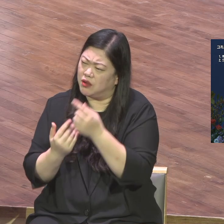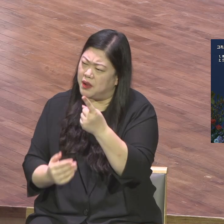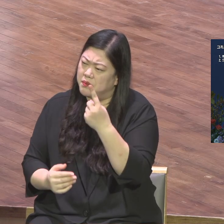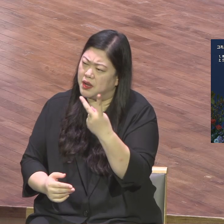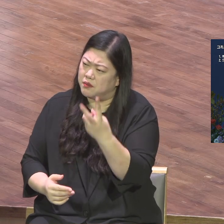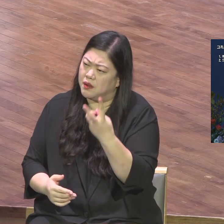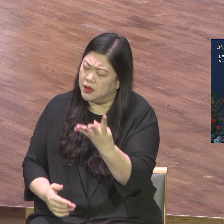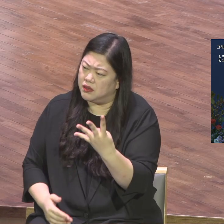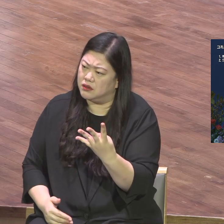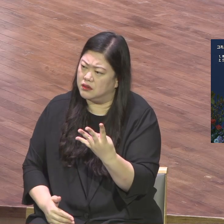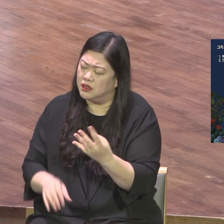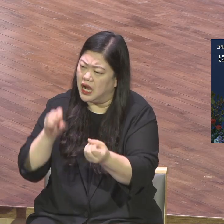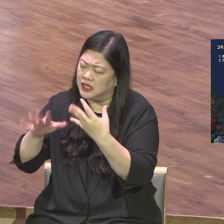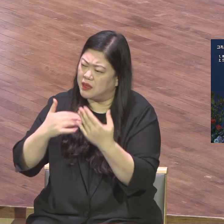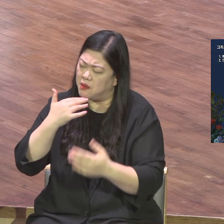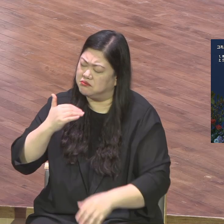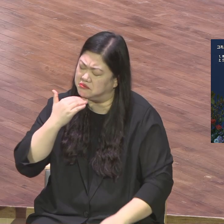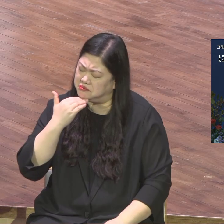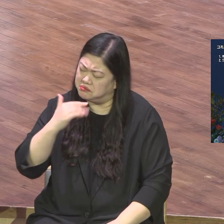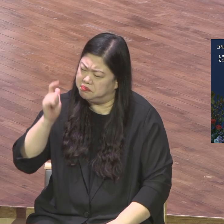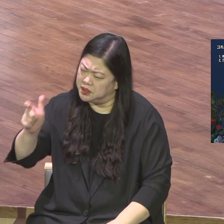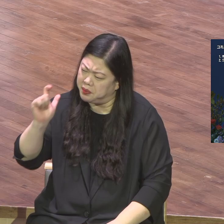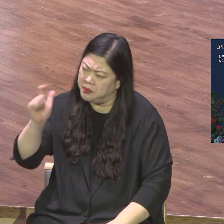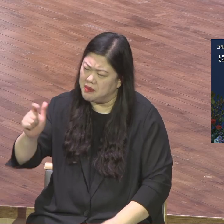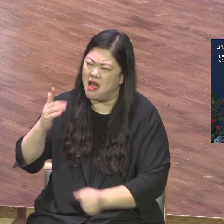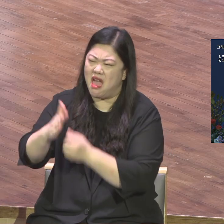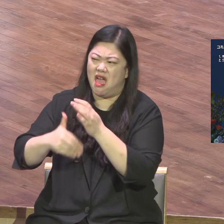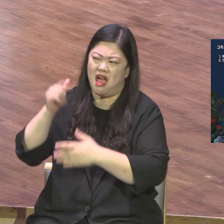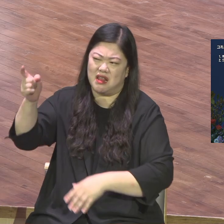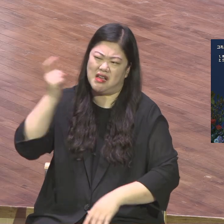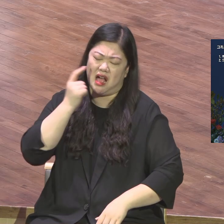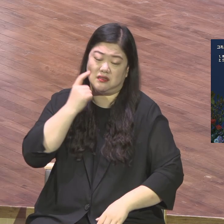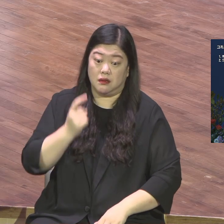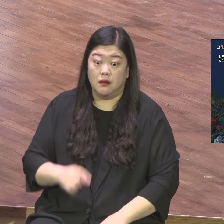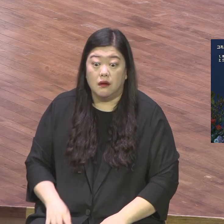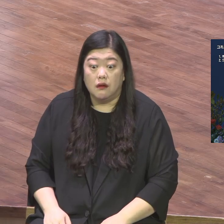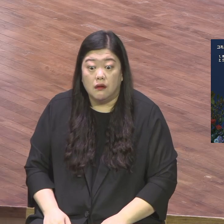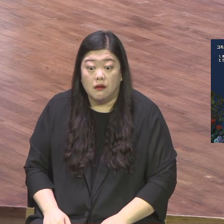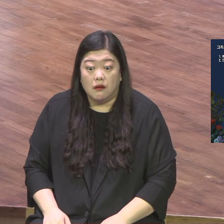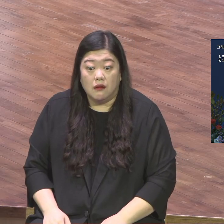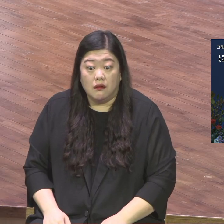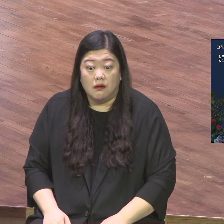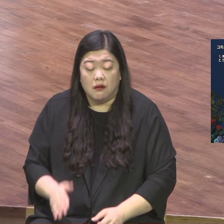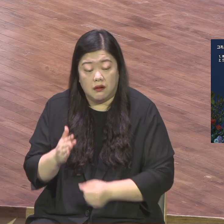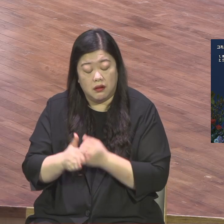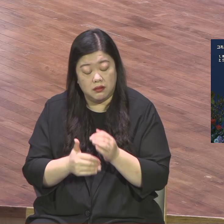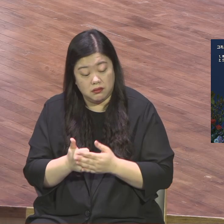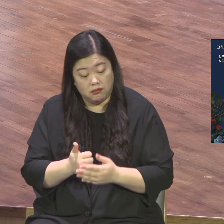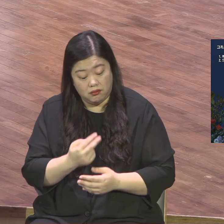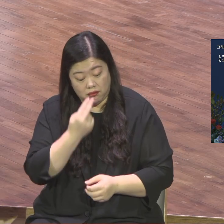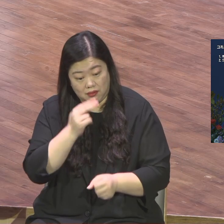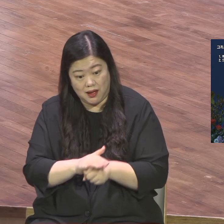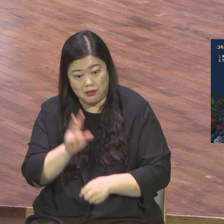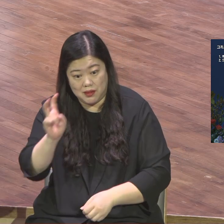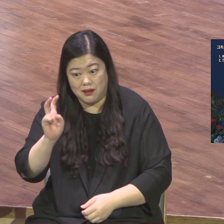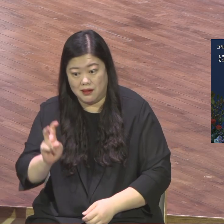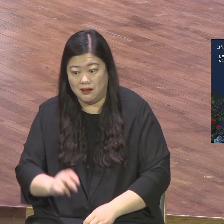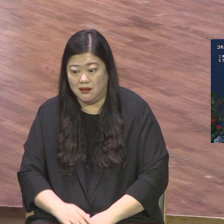여러분. 언약의 사람 되시기 바랍니다. 언약의 사람 되어야 언약 기도를 할 수 있지.